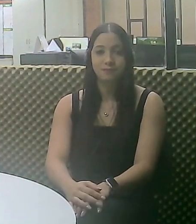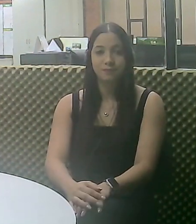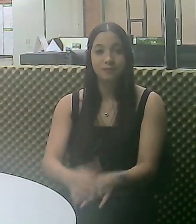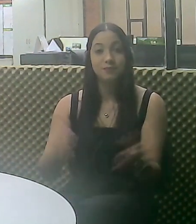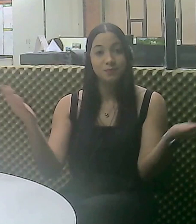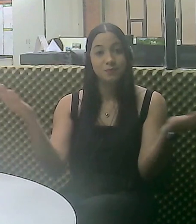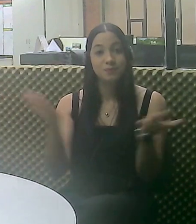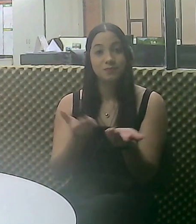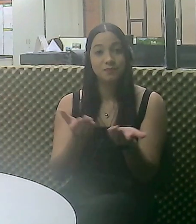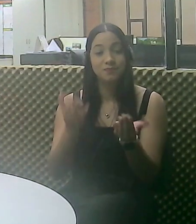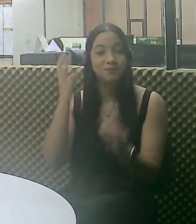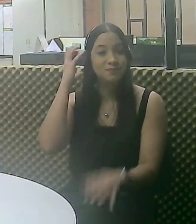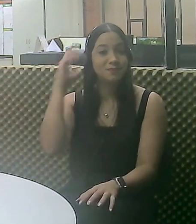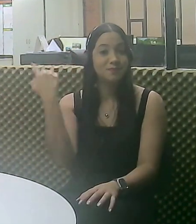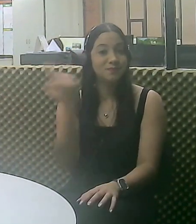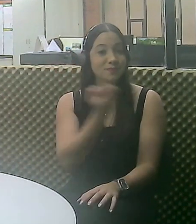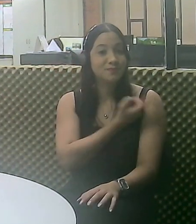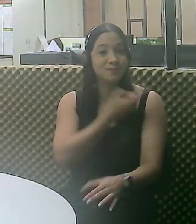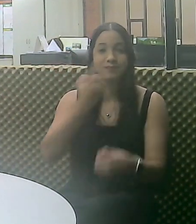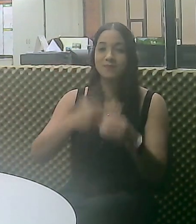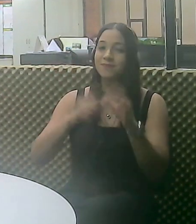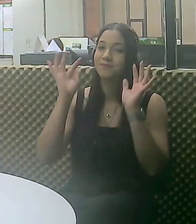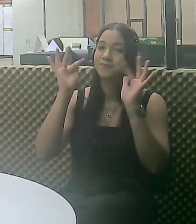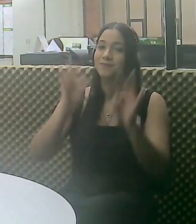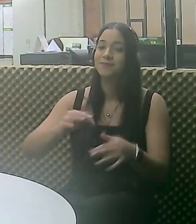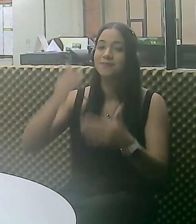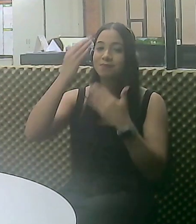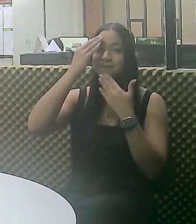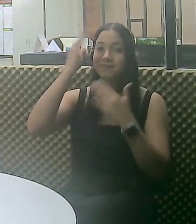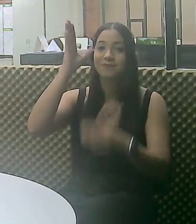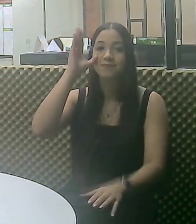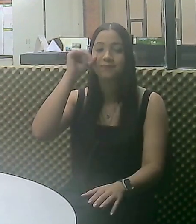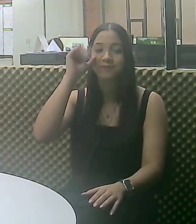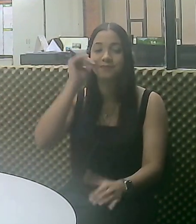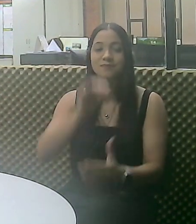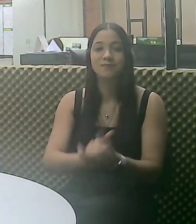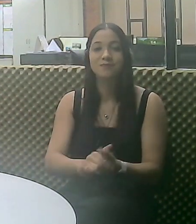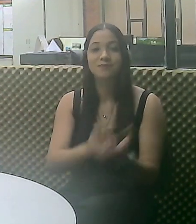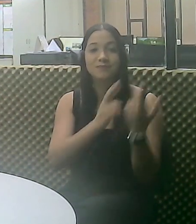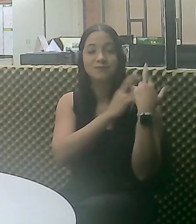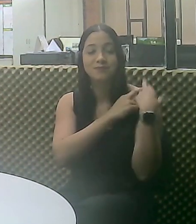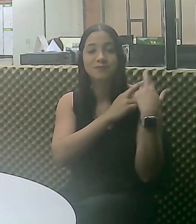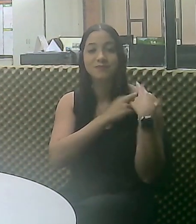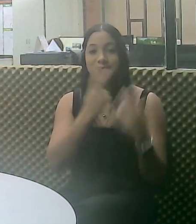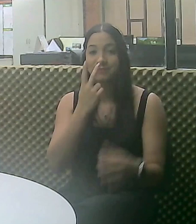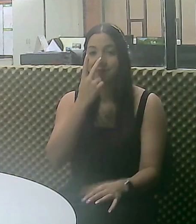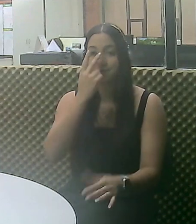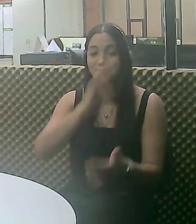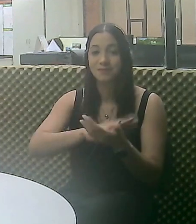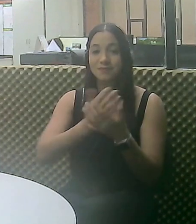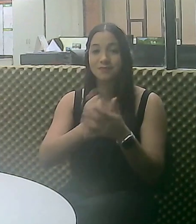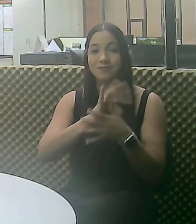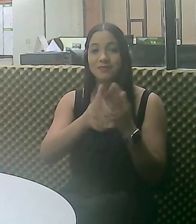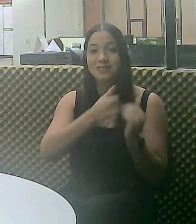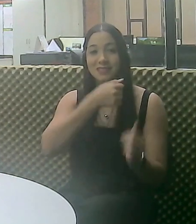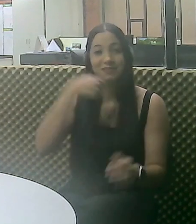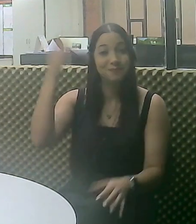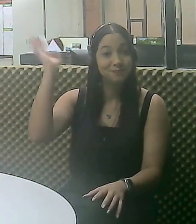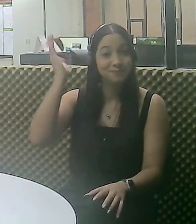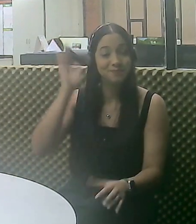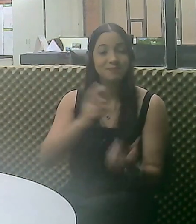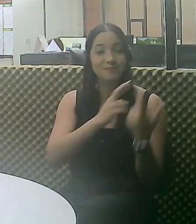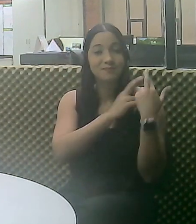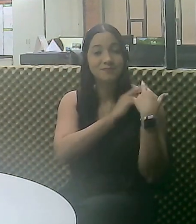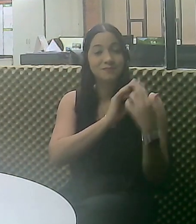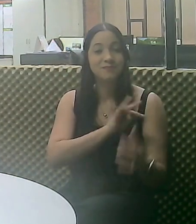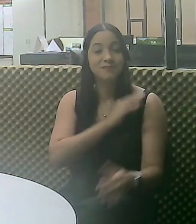A edição de hoje da Rádio Nossa Cidade fica por aqui. Jornalista responsável, Vanessa Gianotti. Tradução em Libras, Amanda